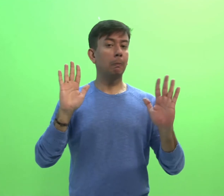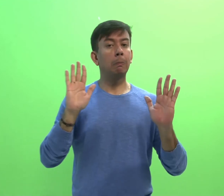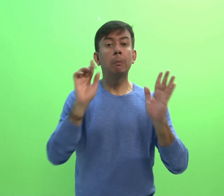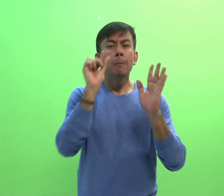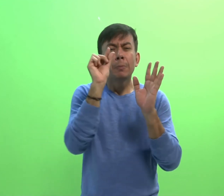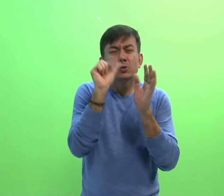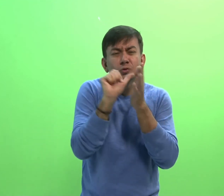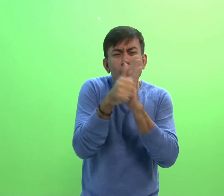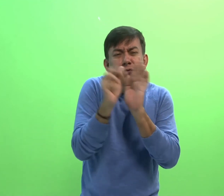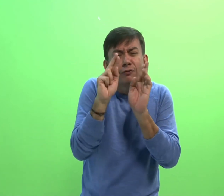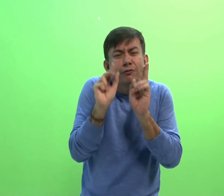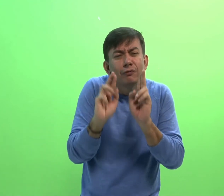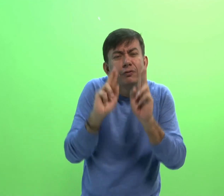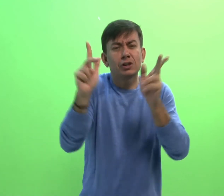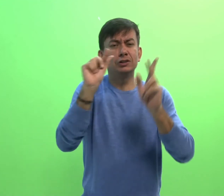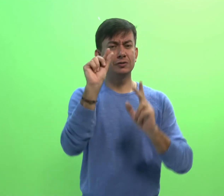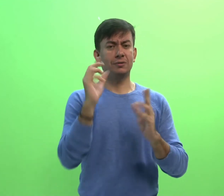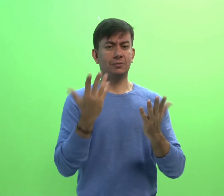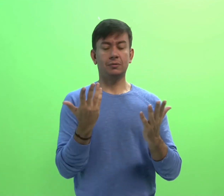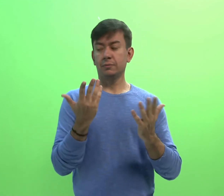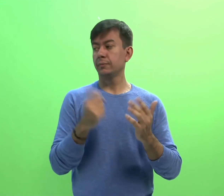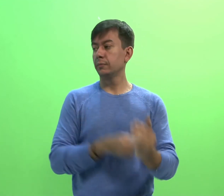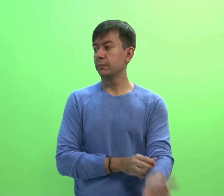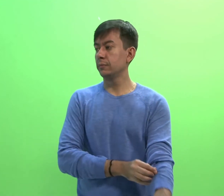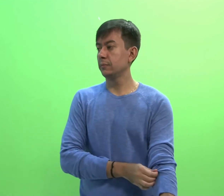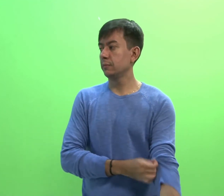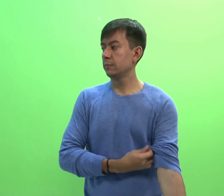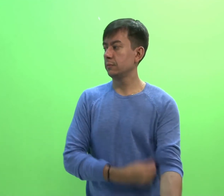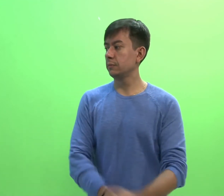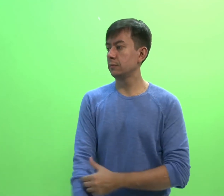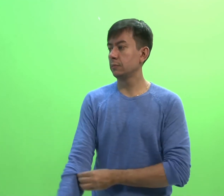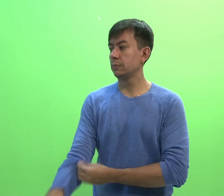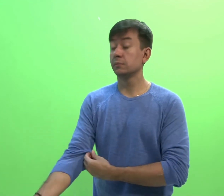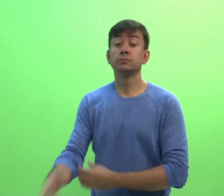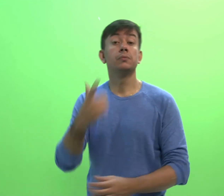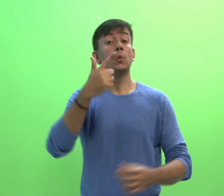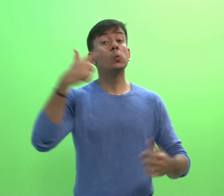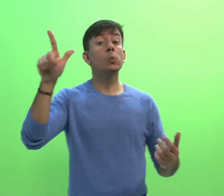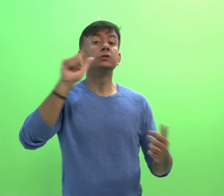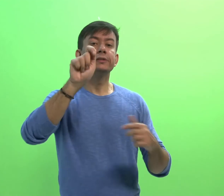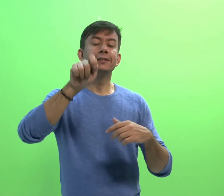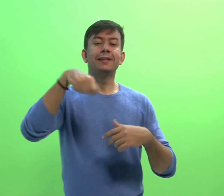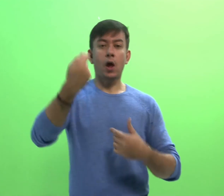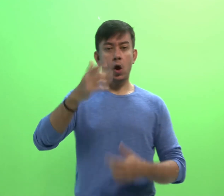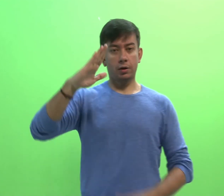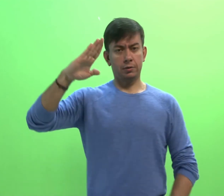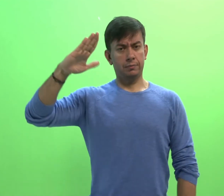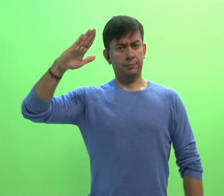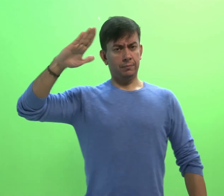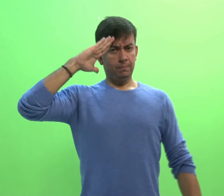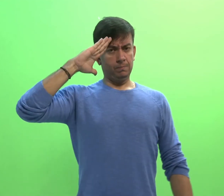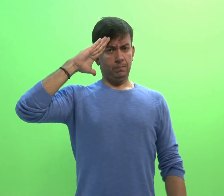com a mão fechada. Então muda pouquíssimo a configuração de mão. Um outro sinal